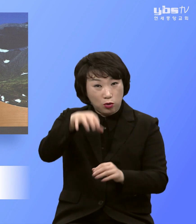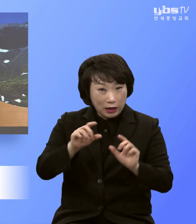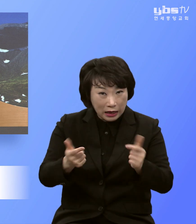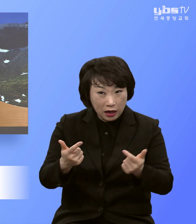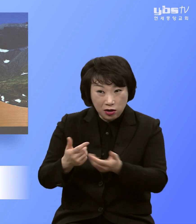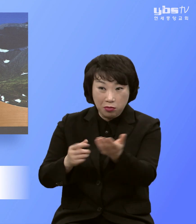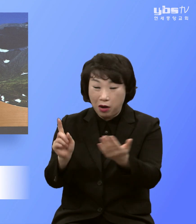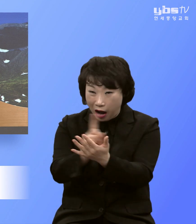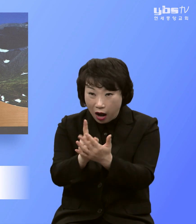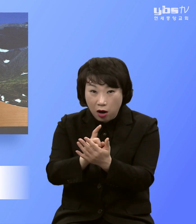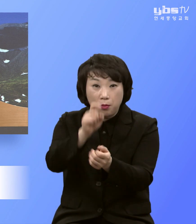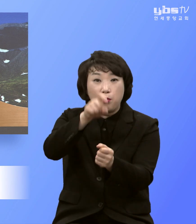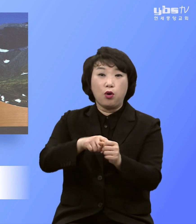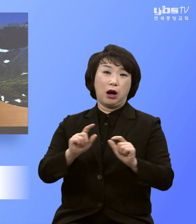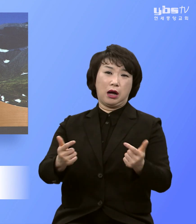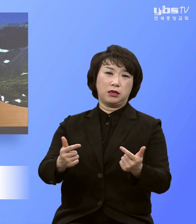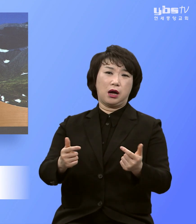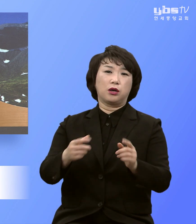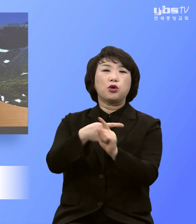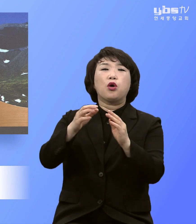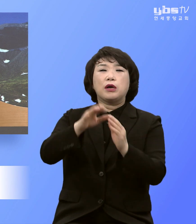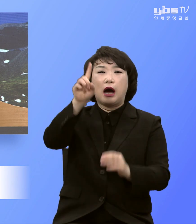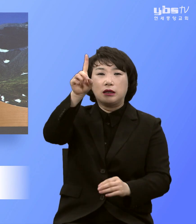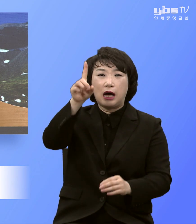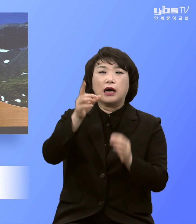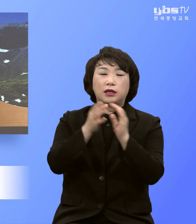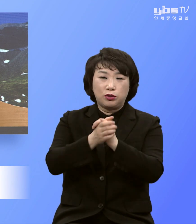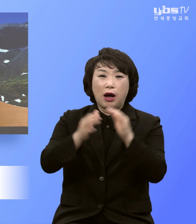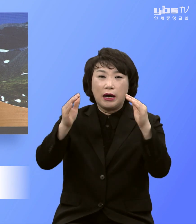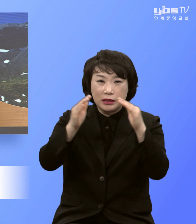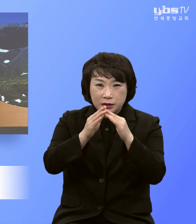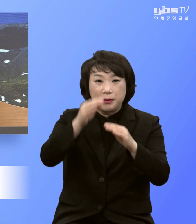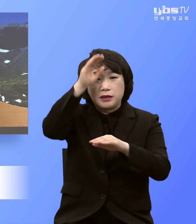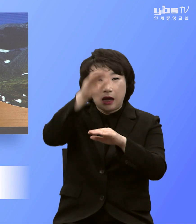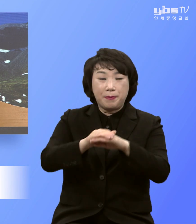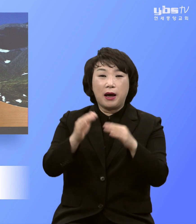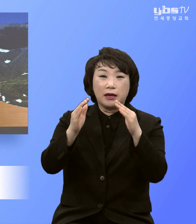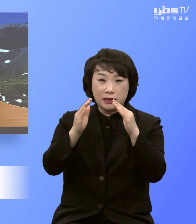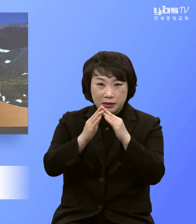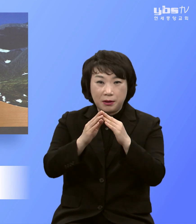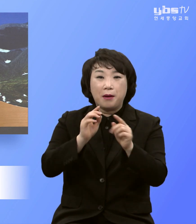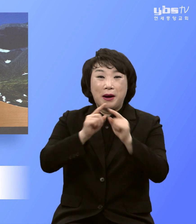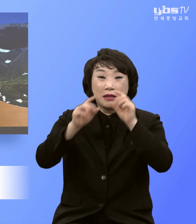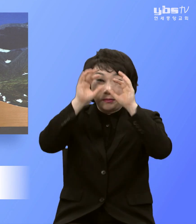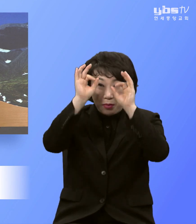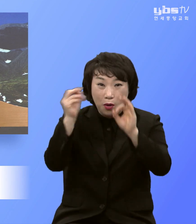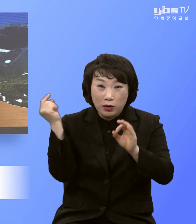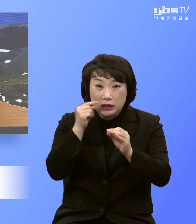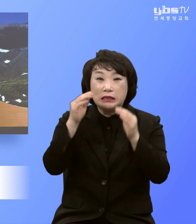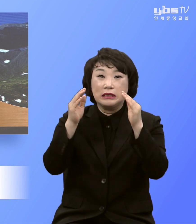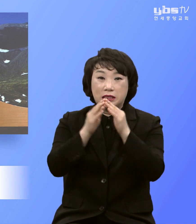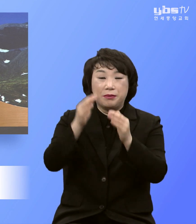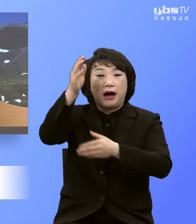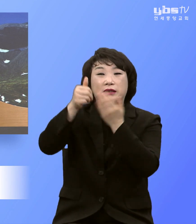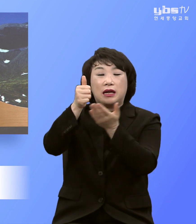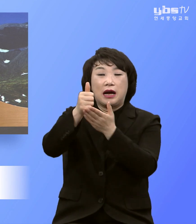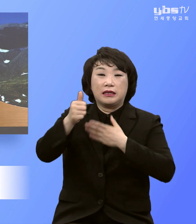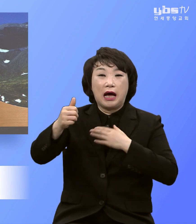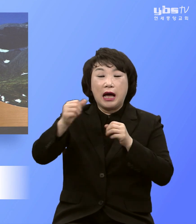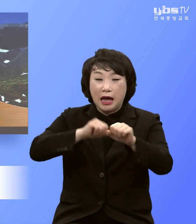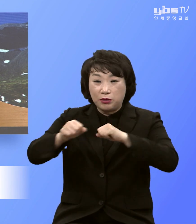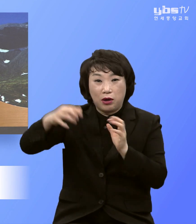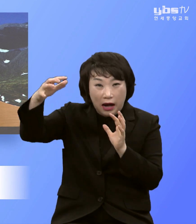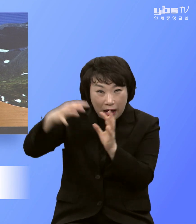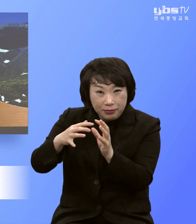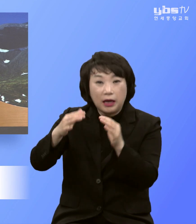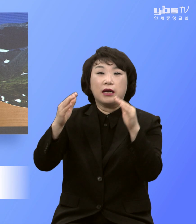친분 쌓는 것도 아니라 기도하는 집, 예배하는 집, 말씀 듣는 집, 하나님과 행위를 같이